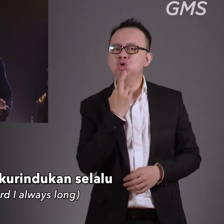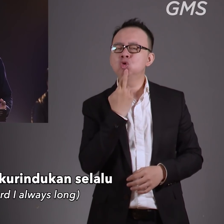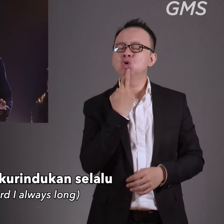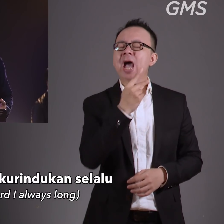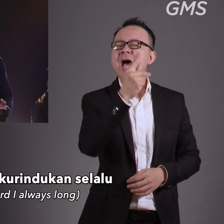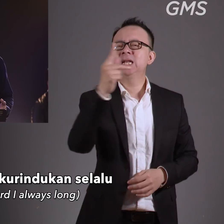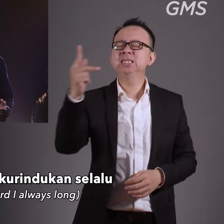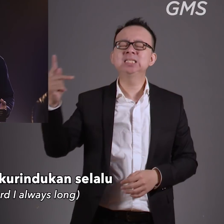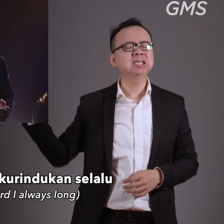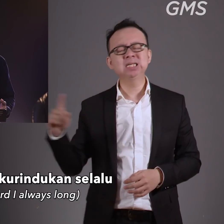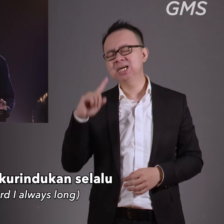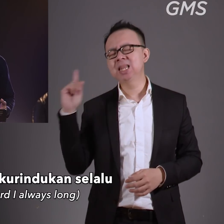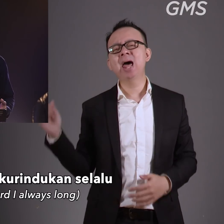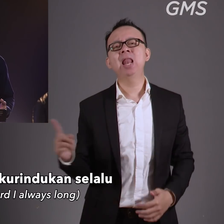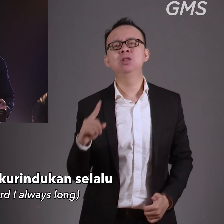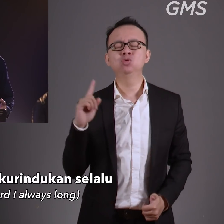rindukan